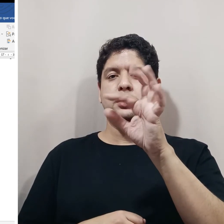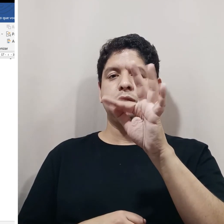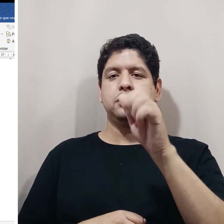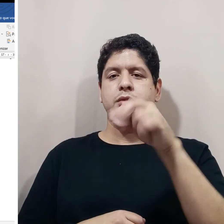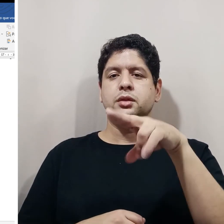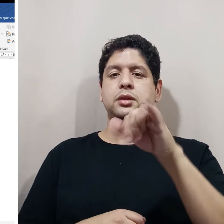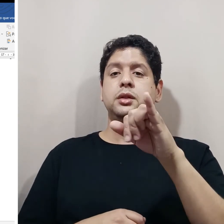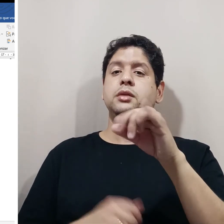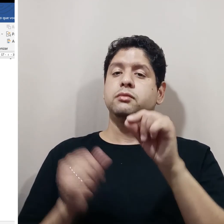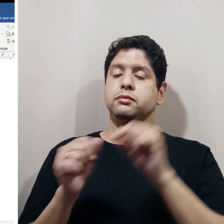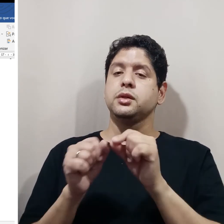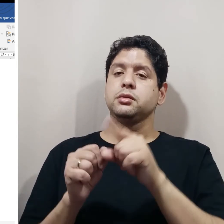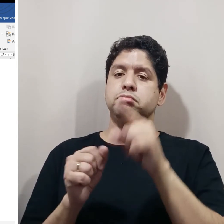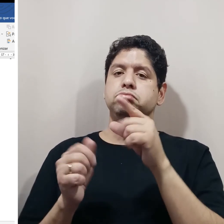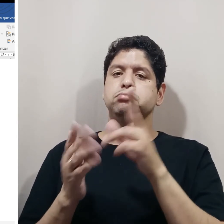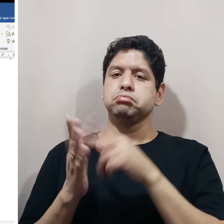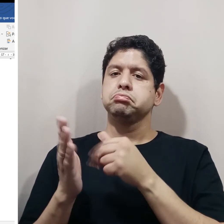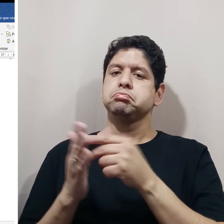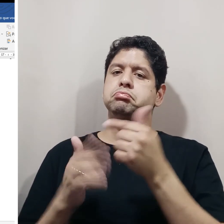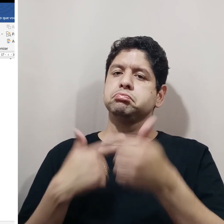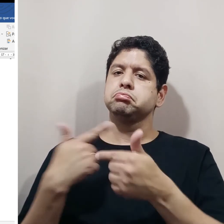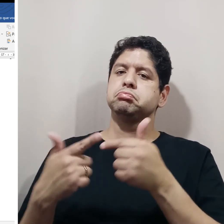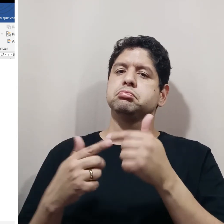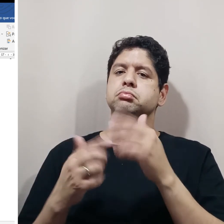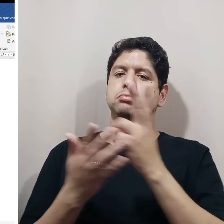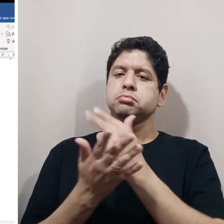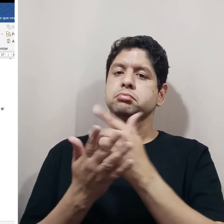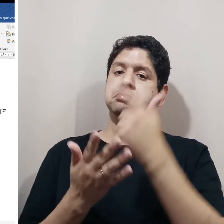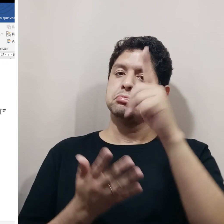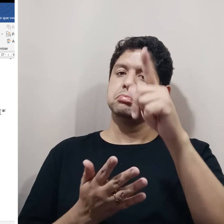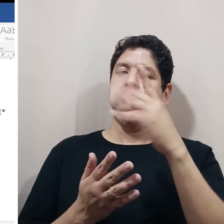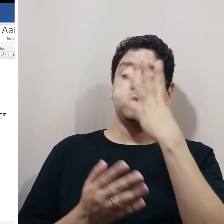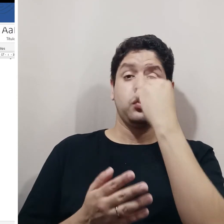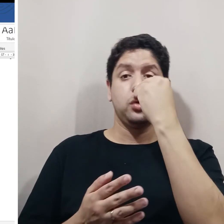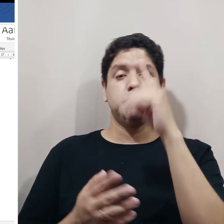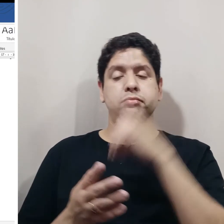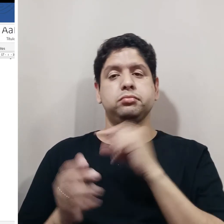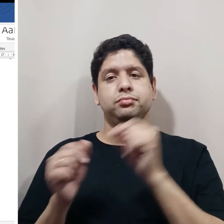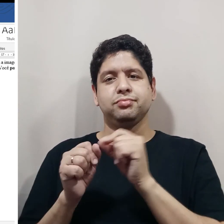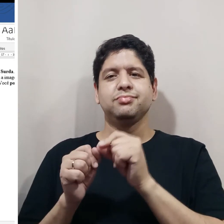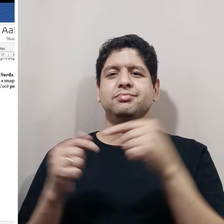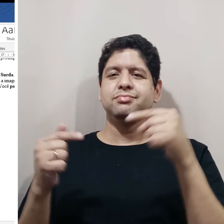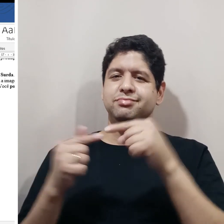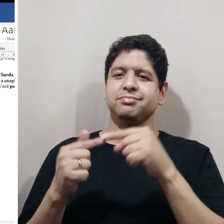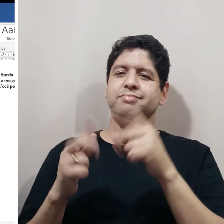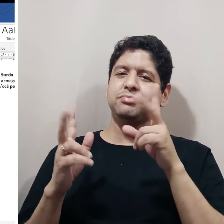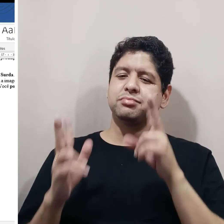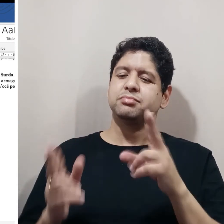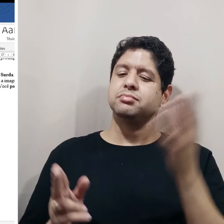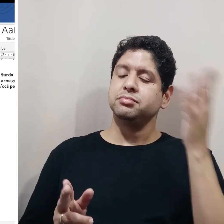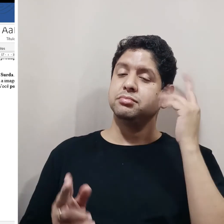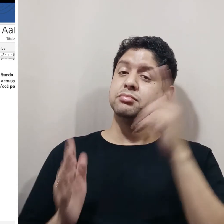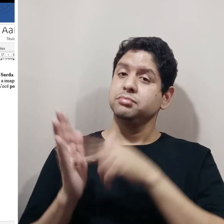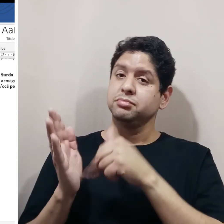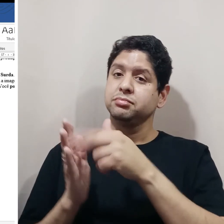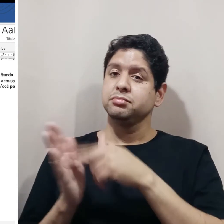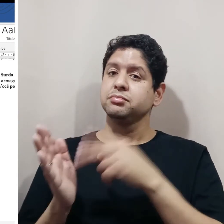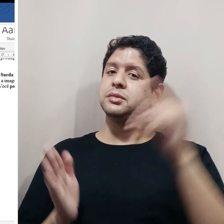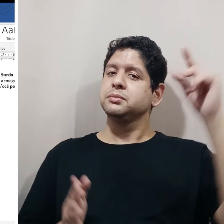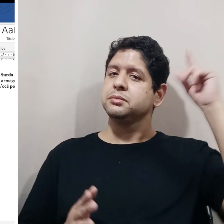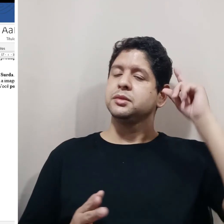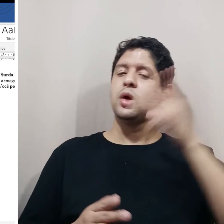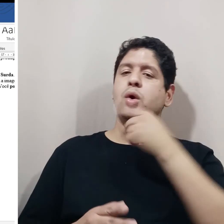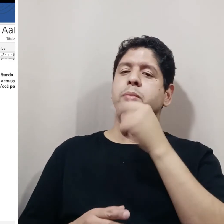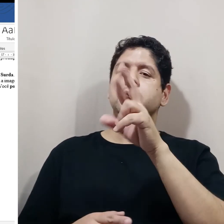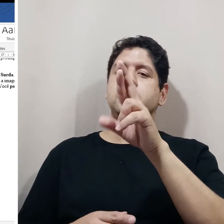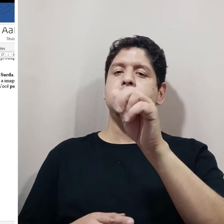e o Unicórnio, né? Uma pintura do Rafael. Então a Stephanie, nossa aluna, né, ela fez, né,